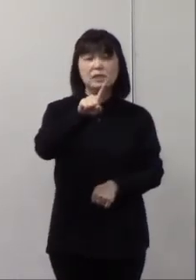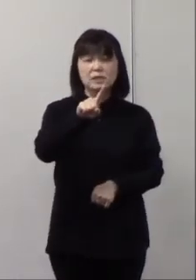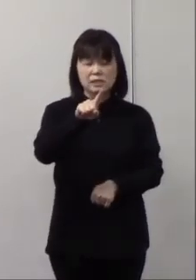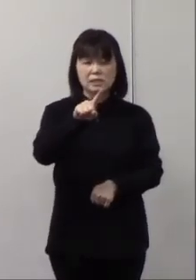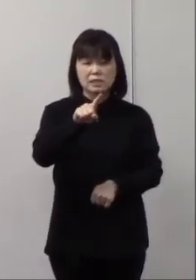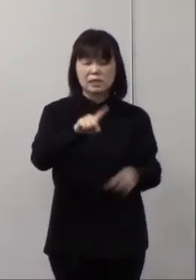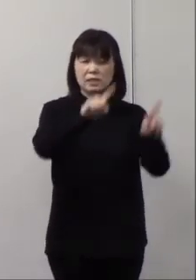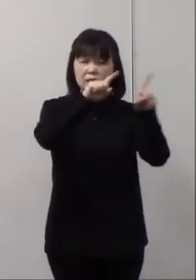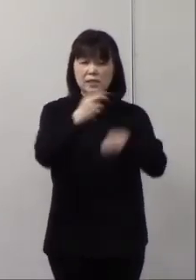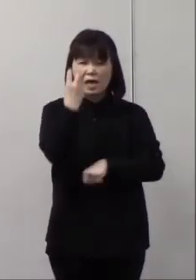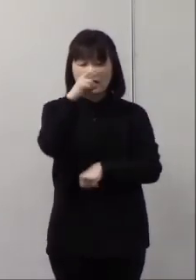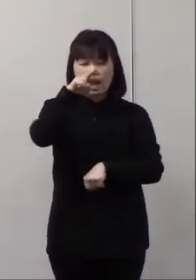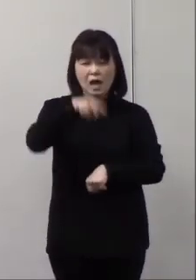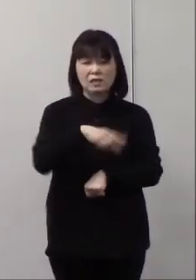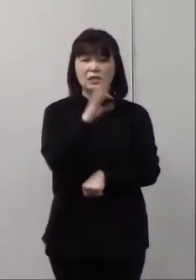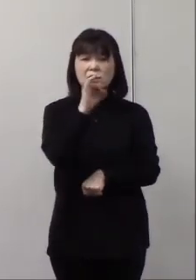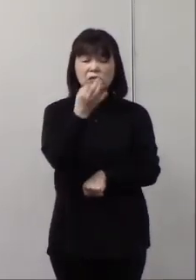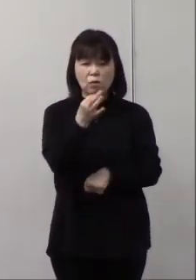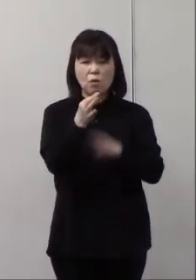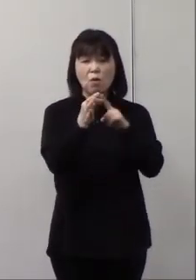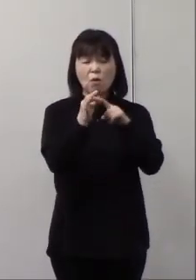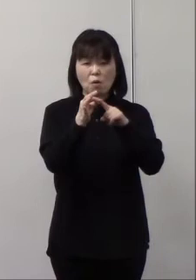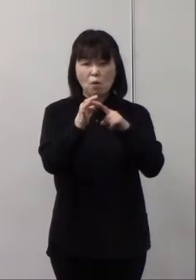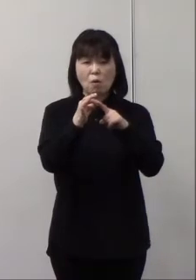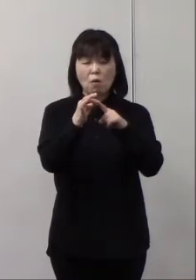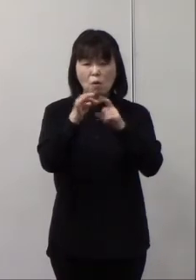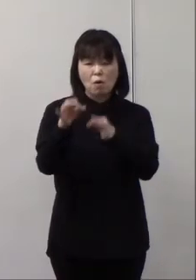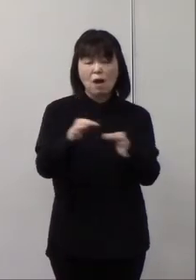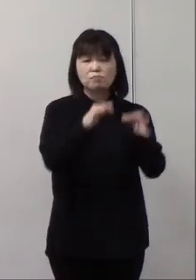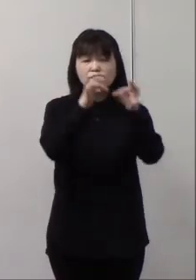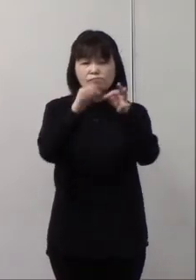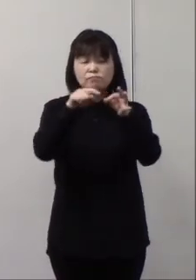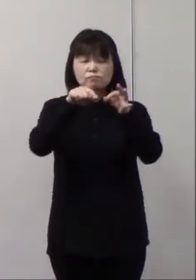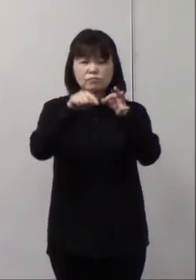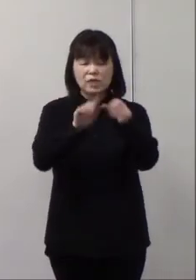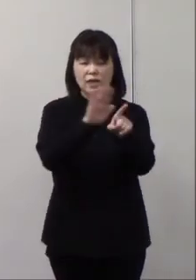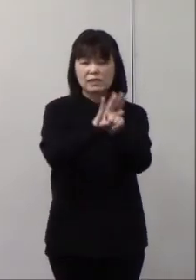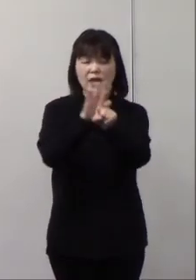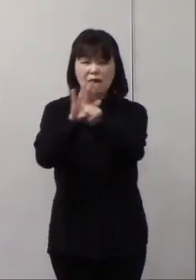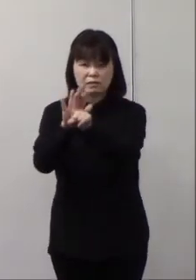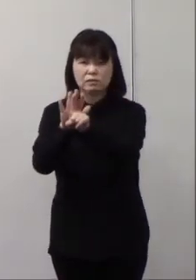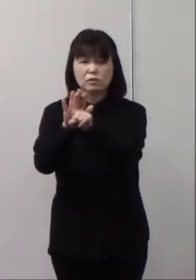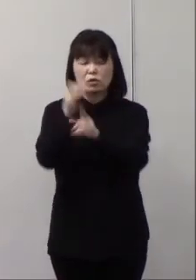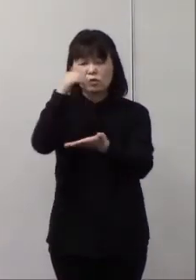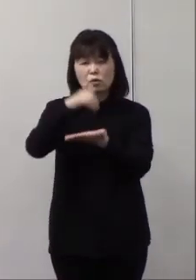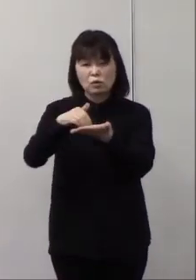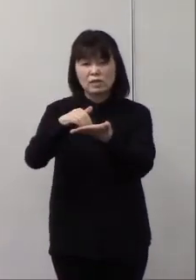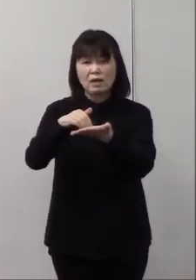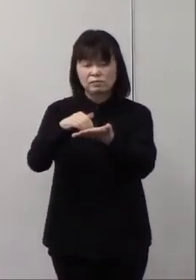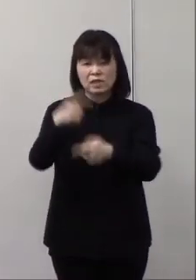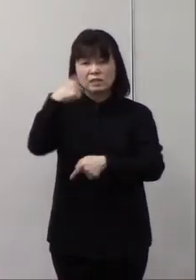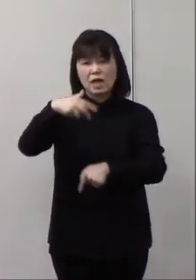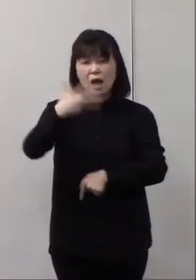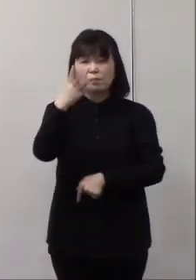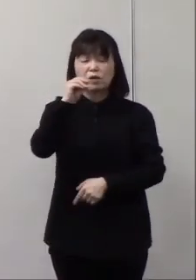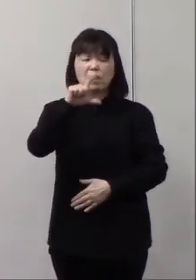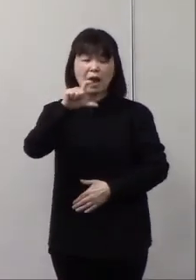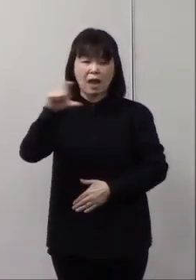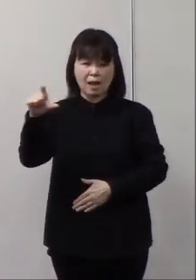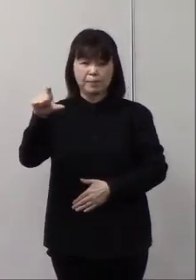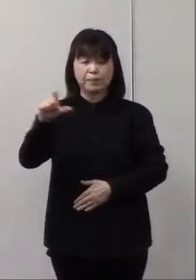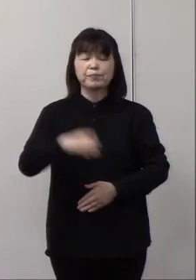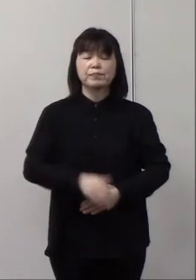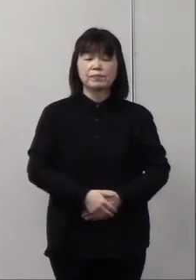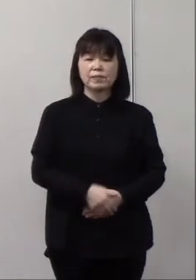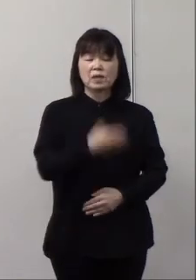変更を行う、まあ、増額ですが1850万円を計上しております。それから括